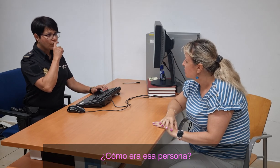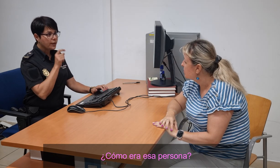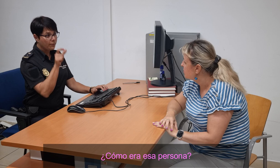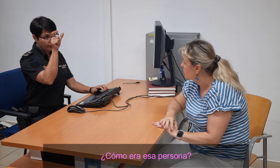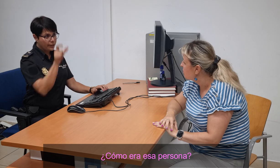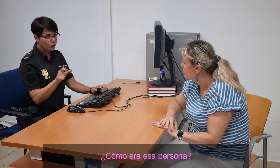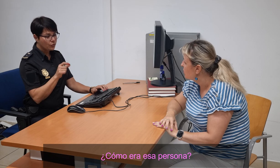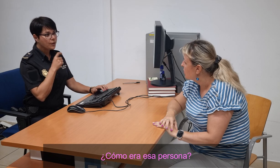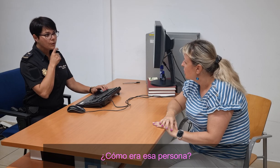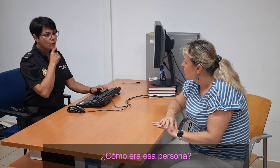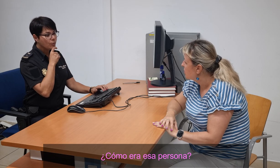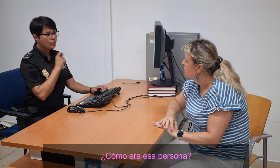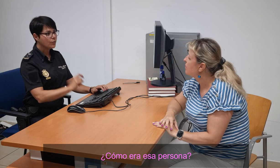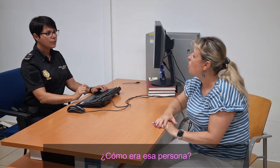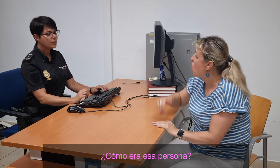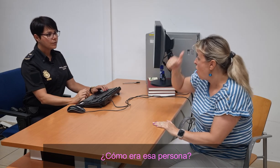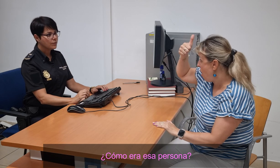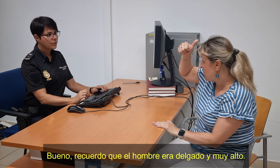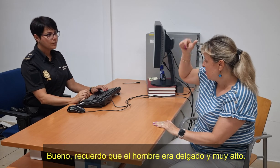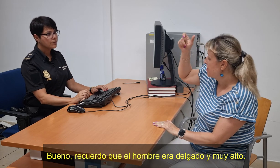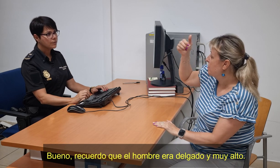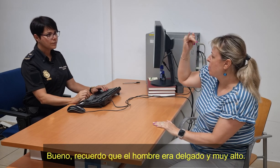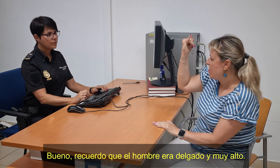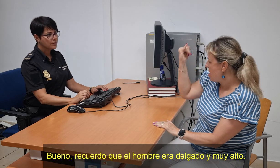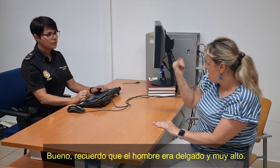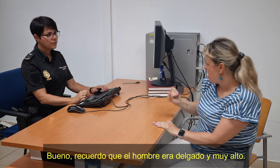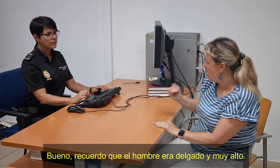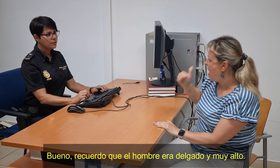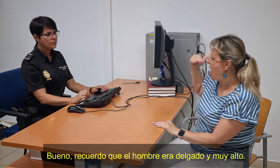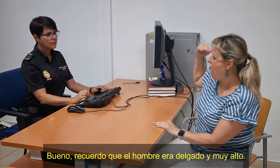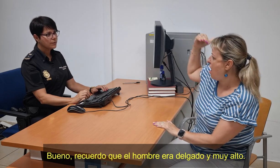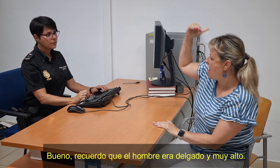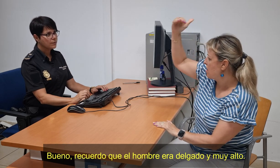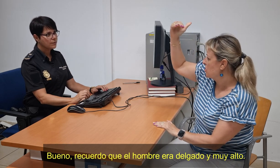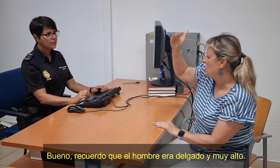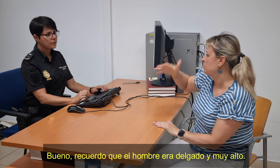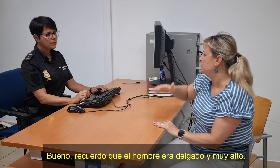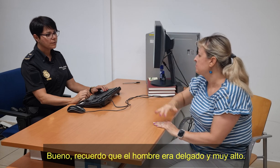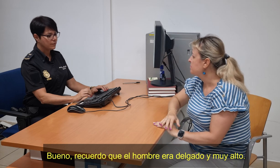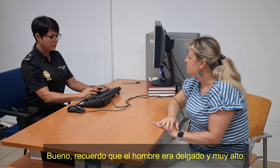¿Cómo era esa persona? Bueno, recuerdo que el hombre era delgado y muy alto.